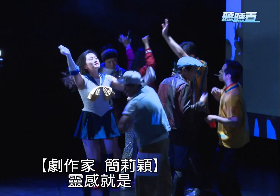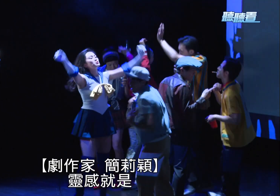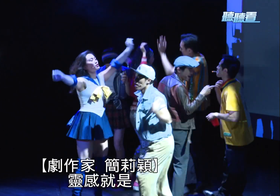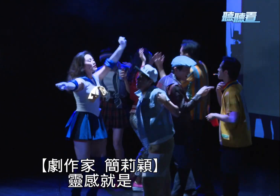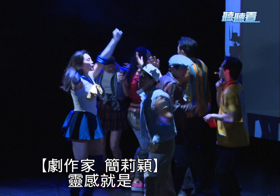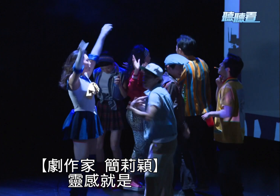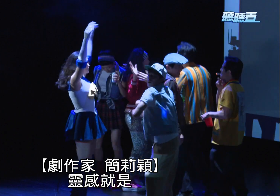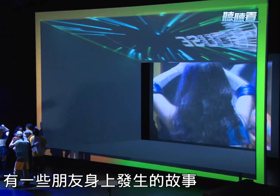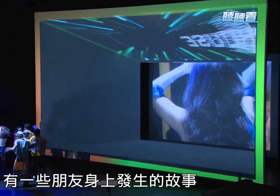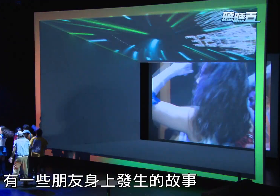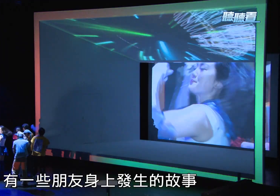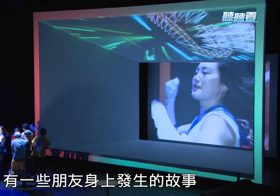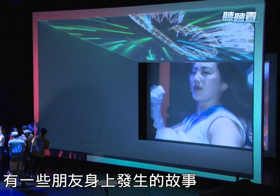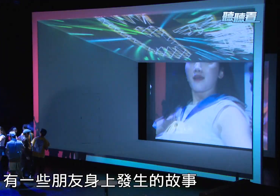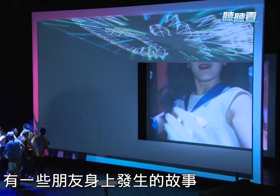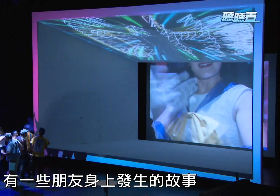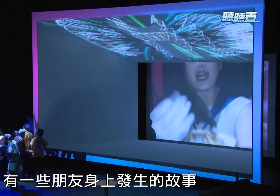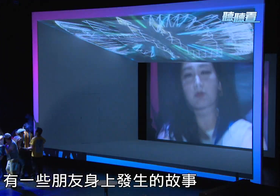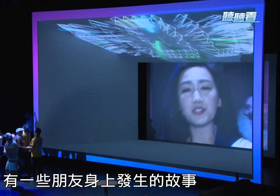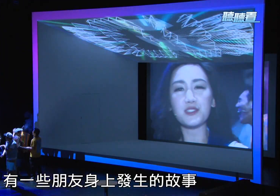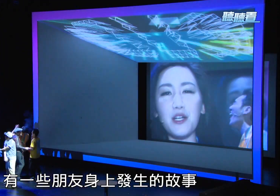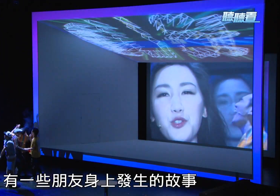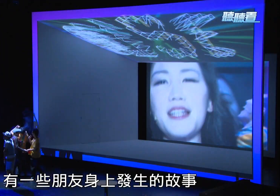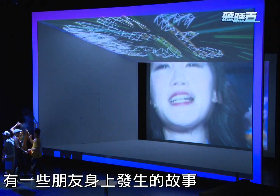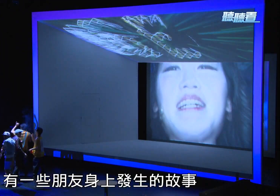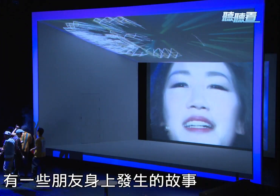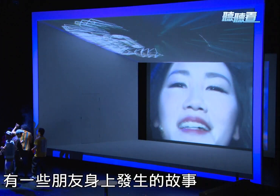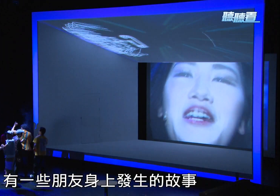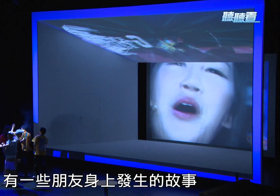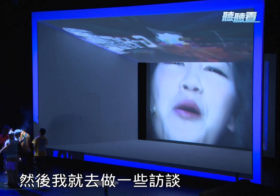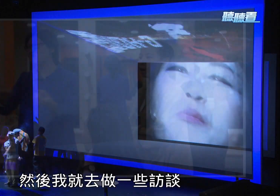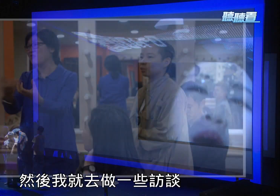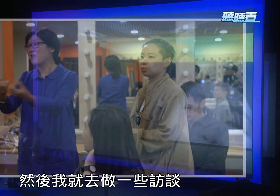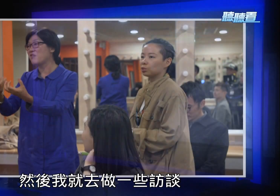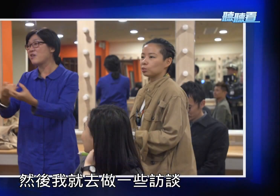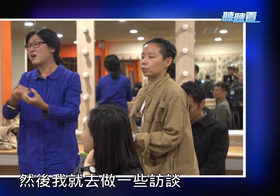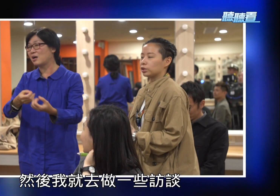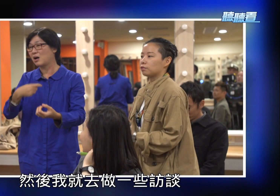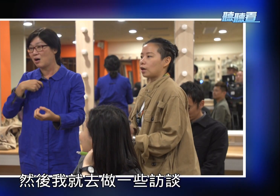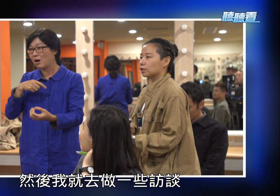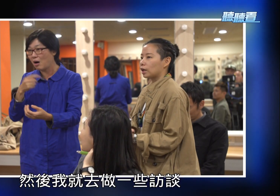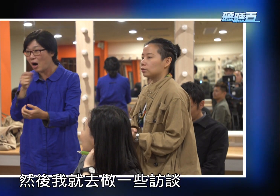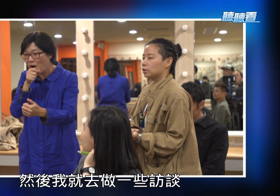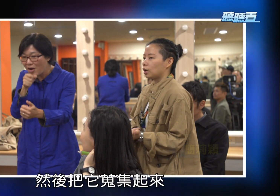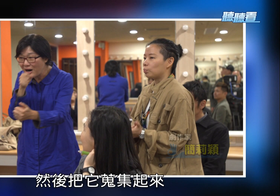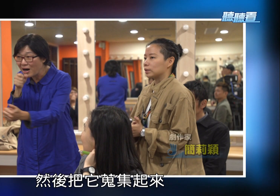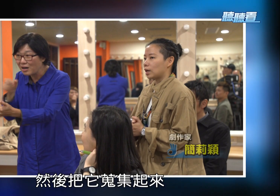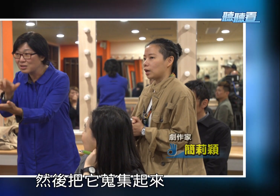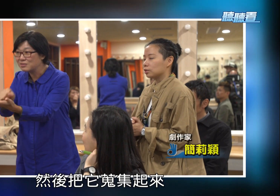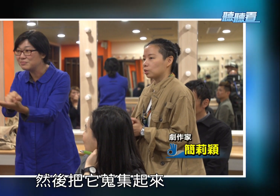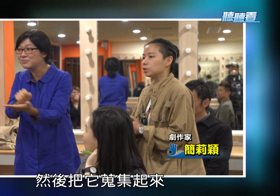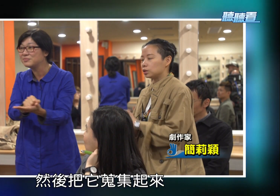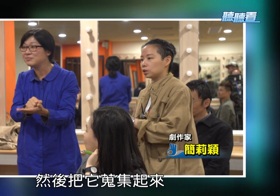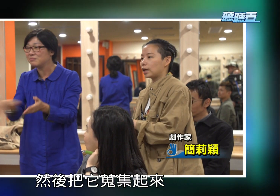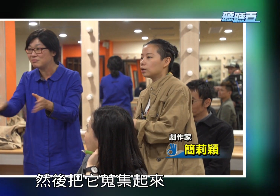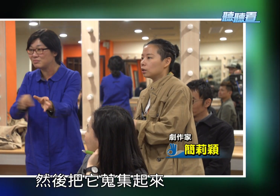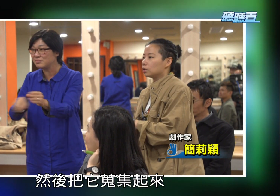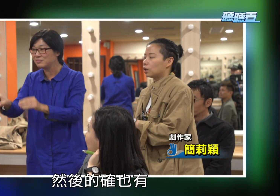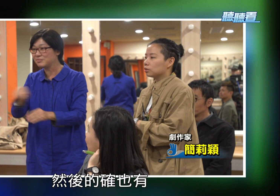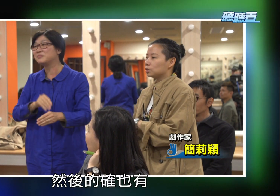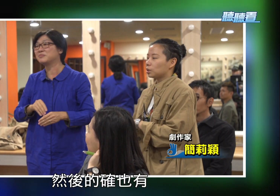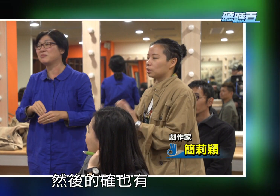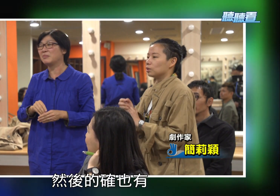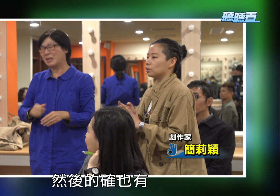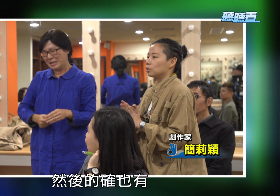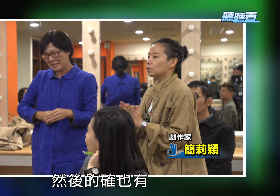灵感就是有一些朋友身上发生的故事，然后我就去做一些访谈，然后把它收集起来，